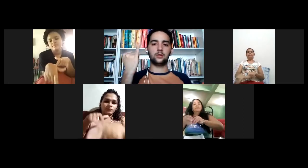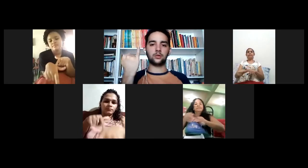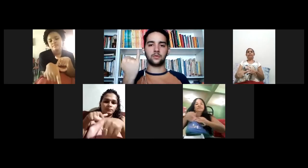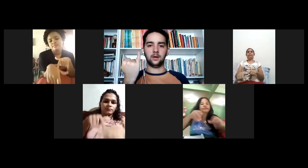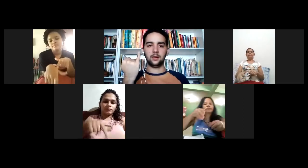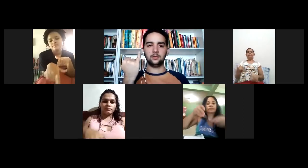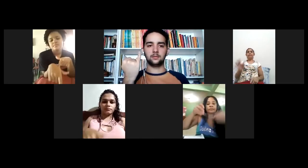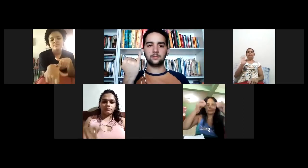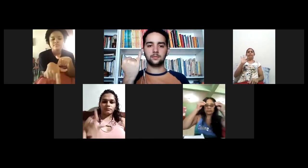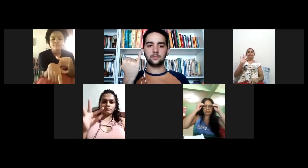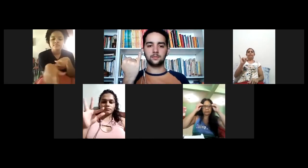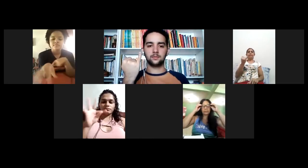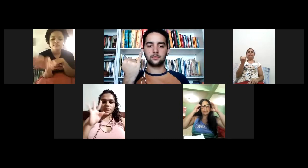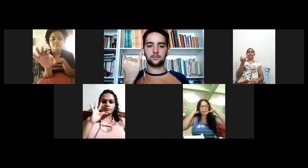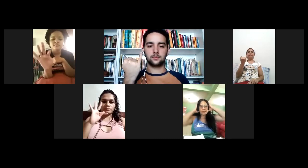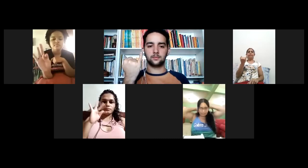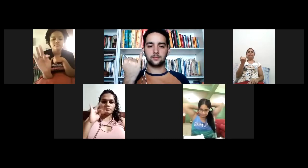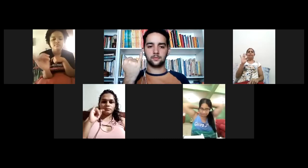testemunha de Jeová,